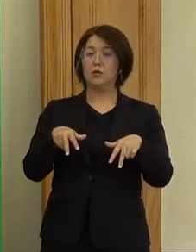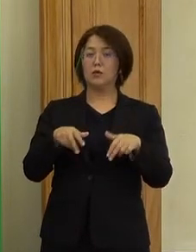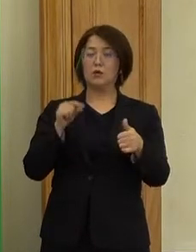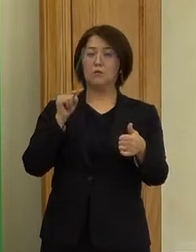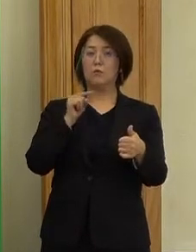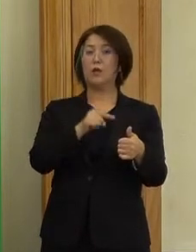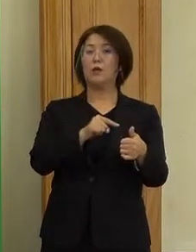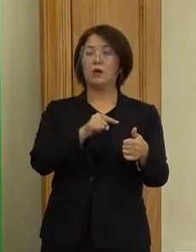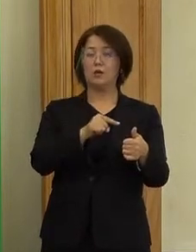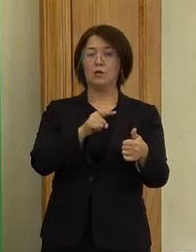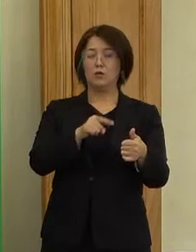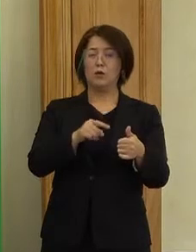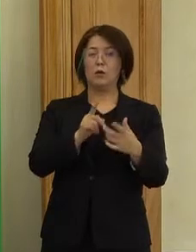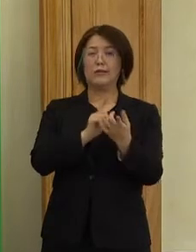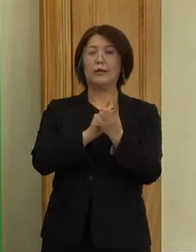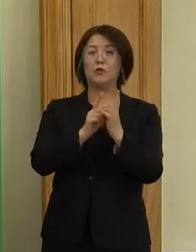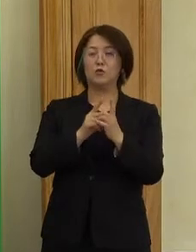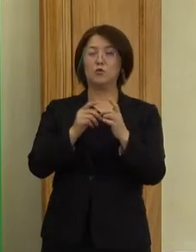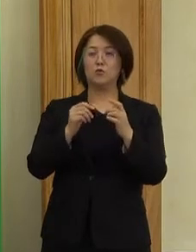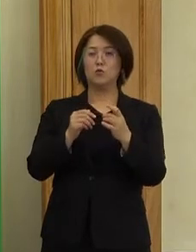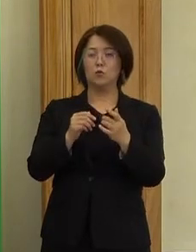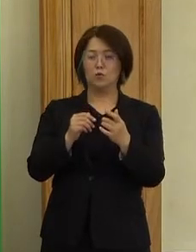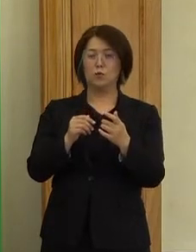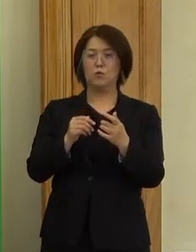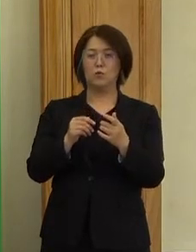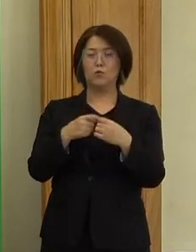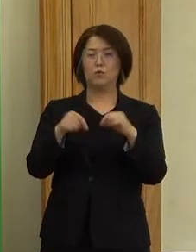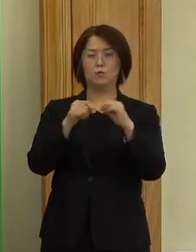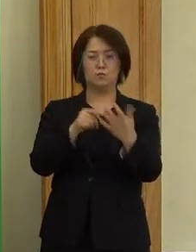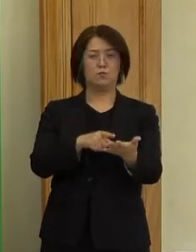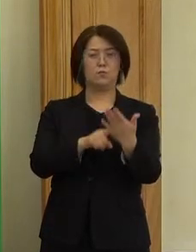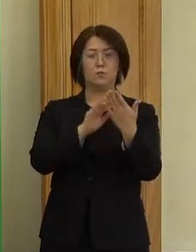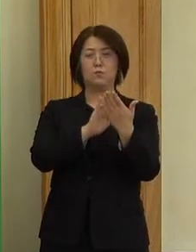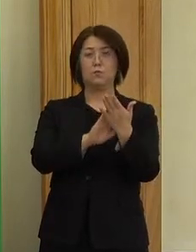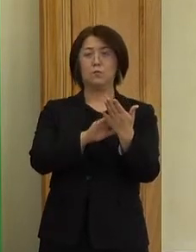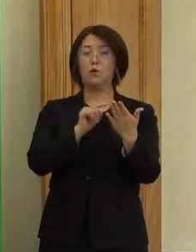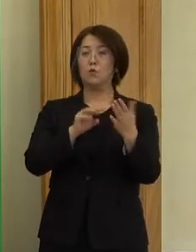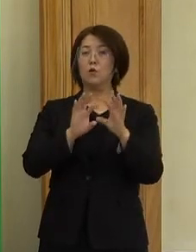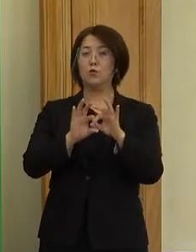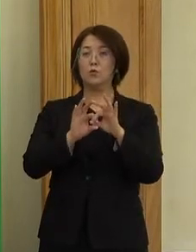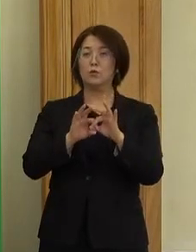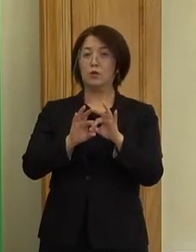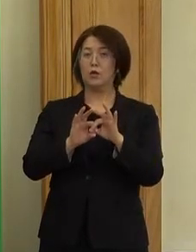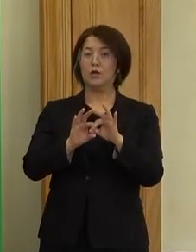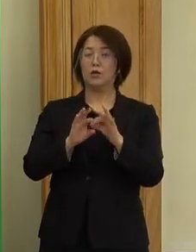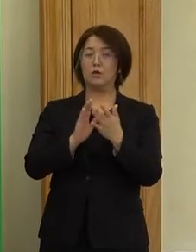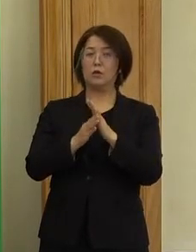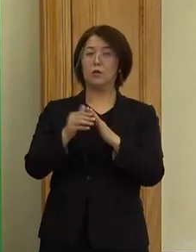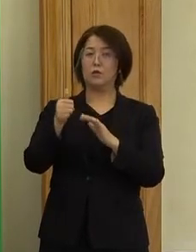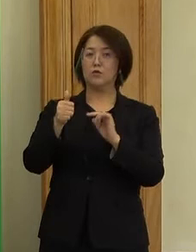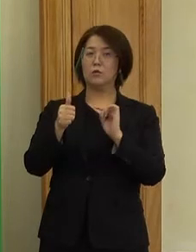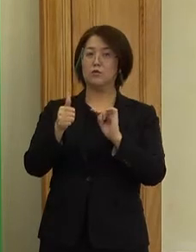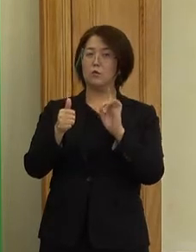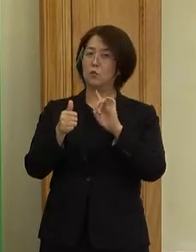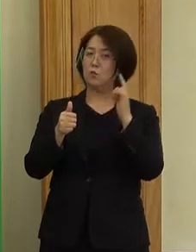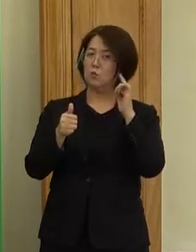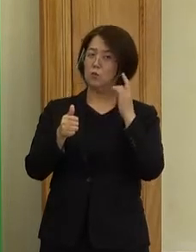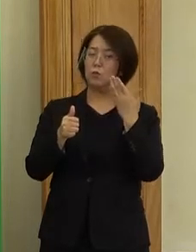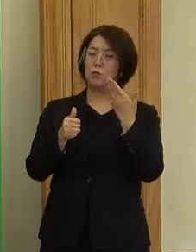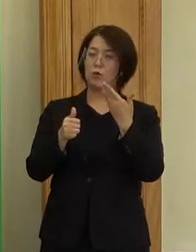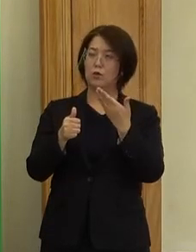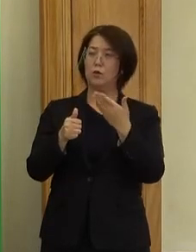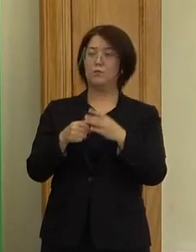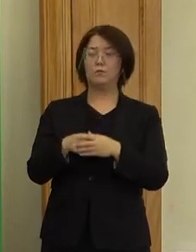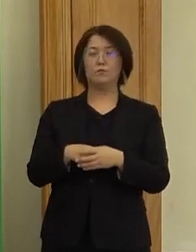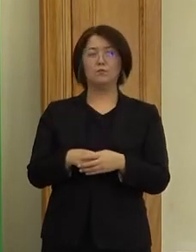でそれに対しての判決っていうのが一つ出たっていうことに関して、知事の受け止め、その判決どういうふうに見られたかっていうものをま